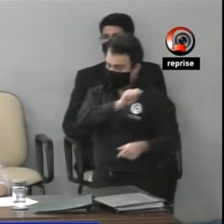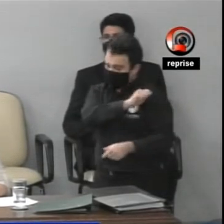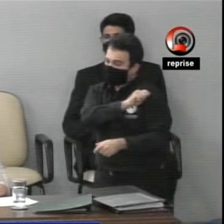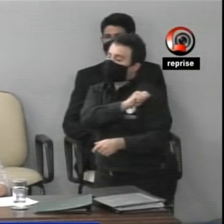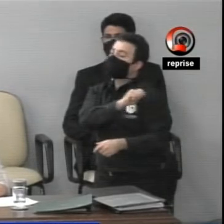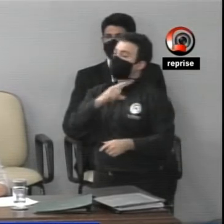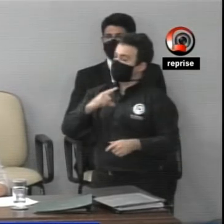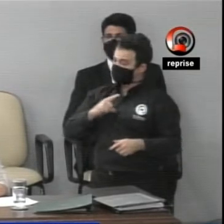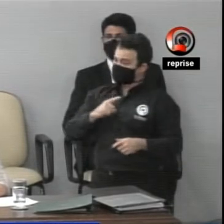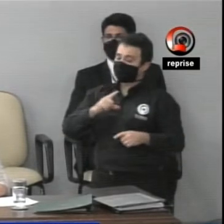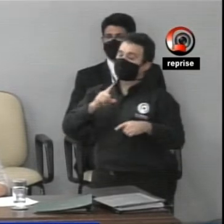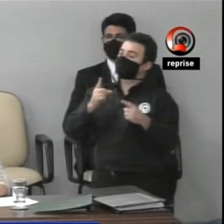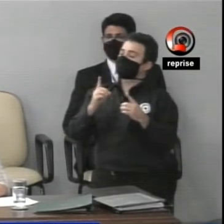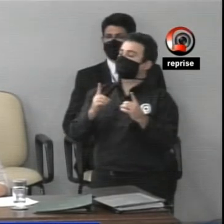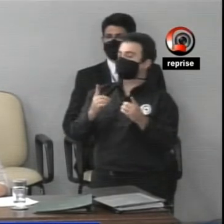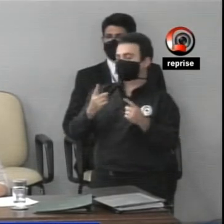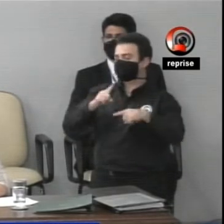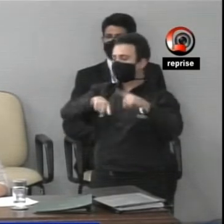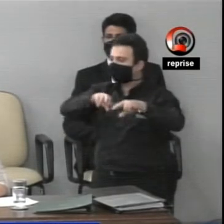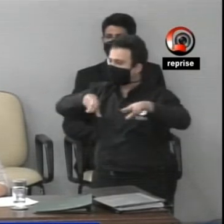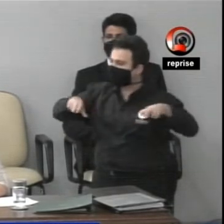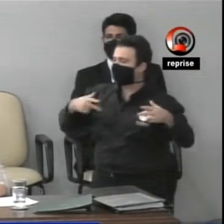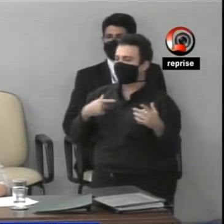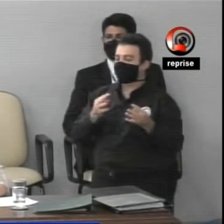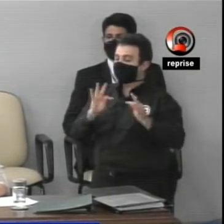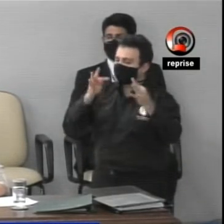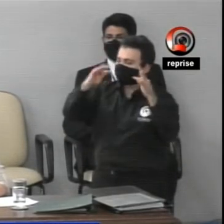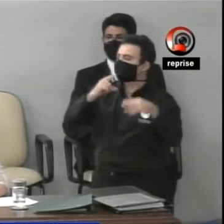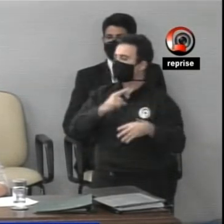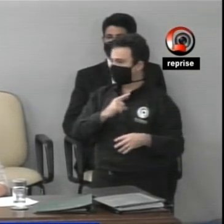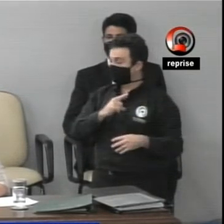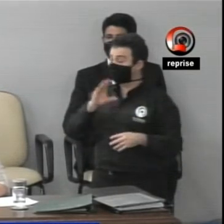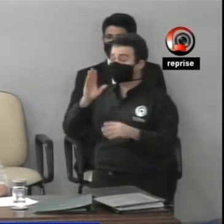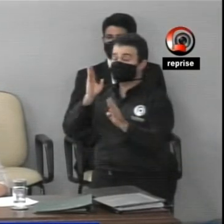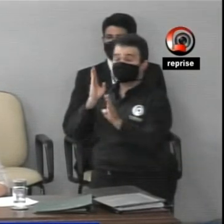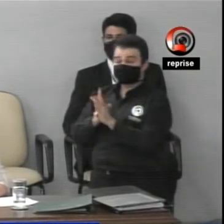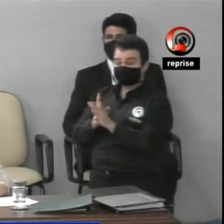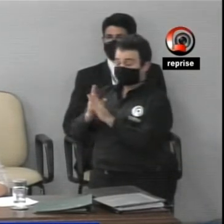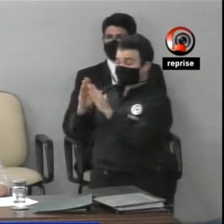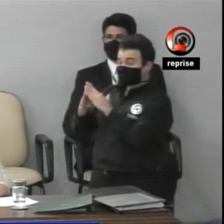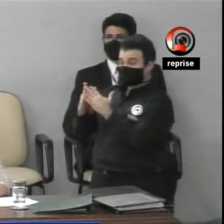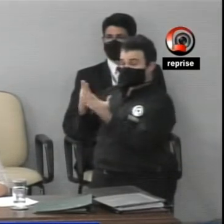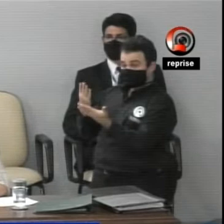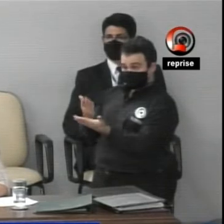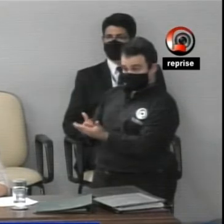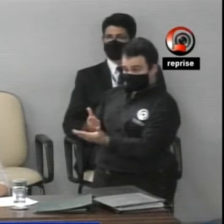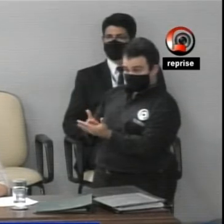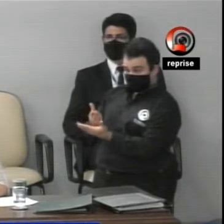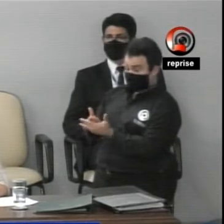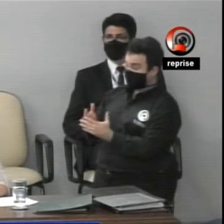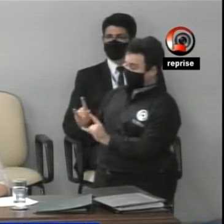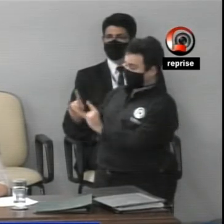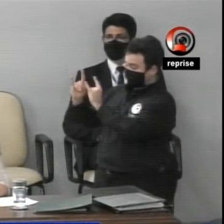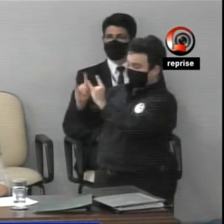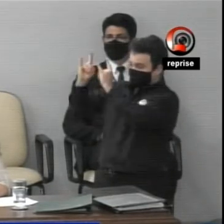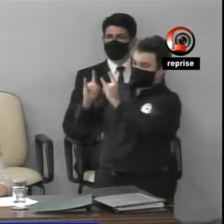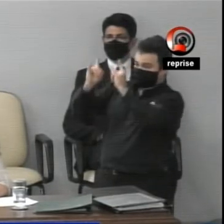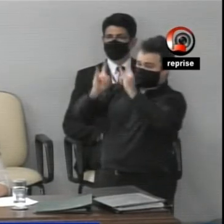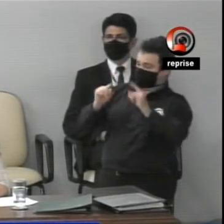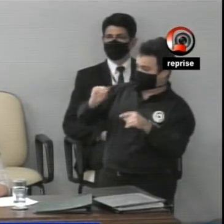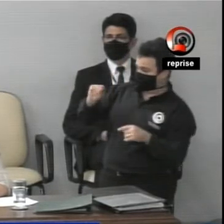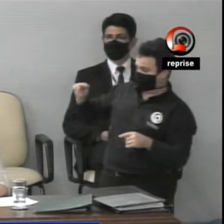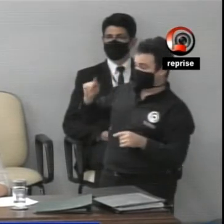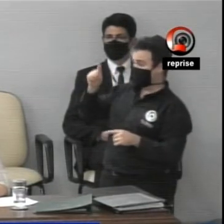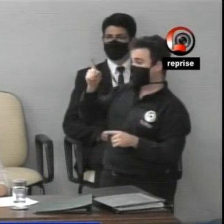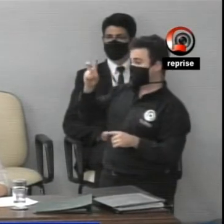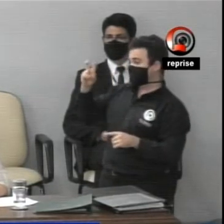material, contra uma situação que nós temos, que são 157 prédios, uma complexidade de prédios.